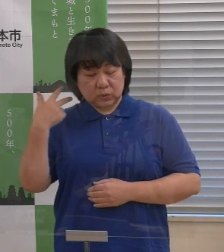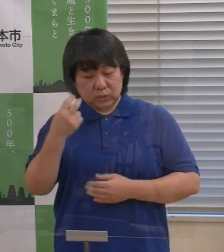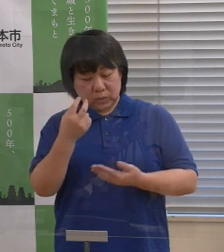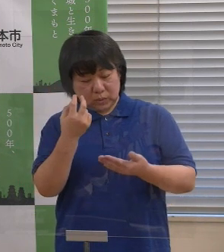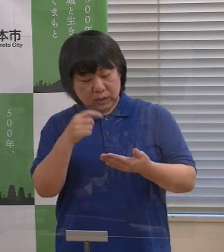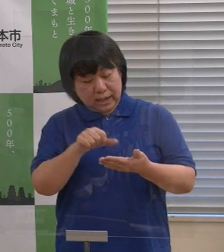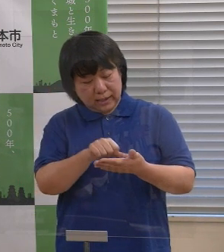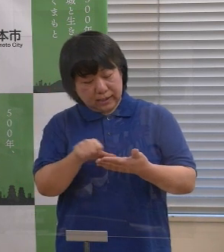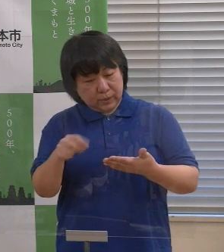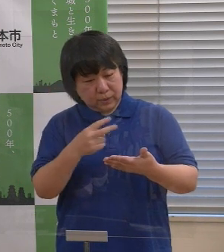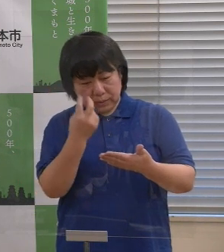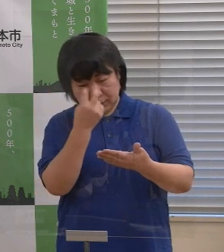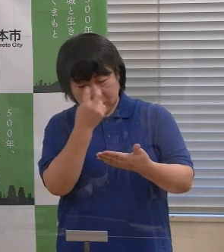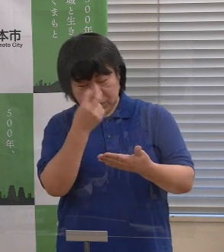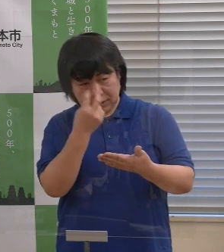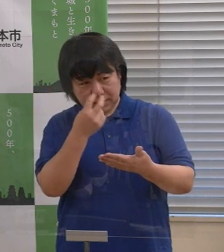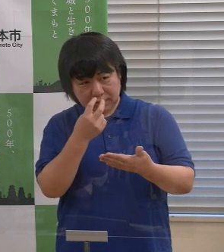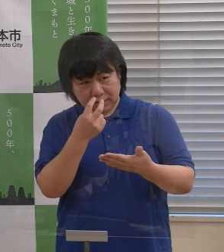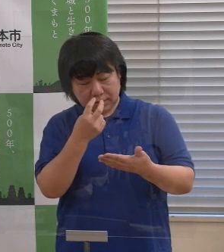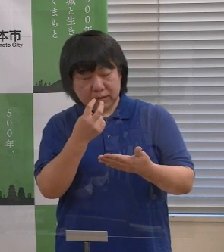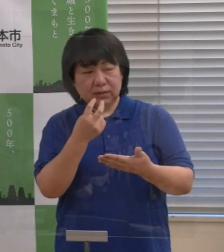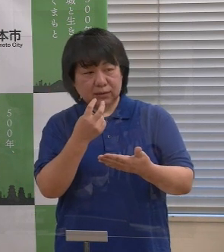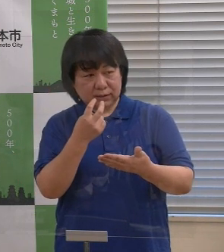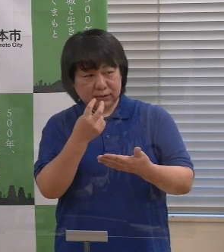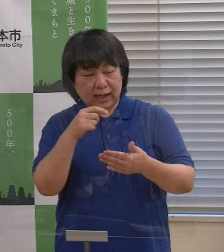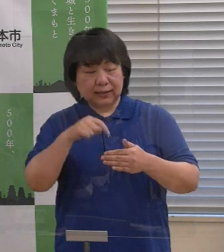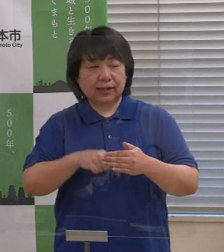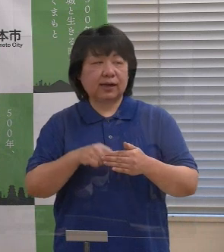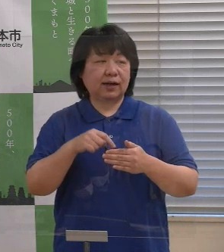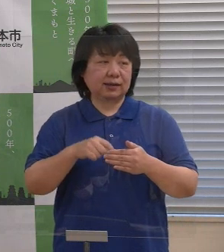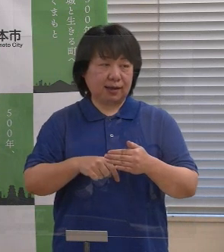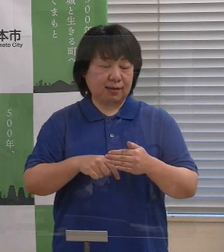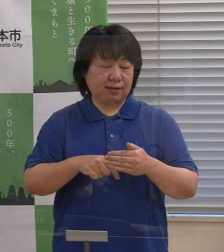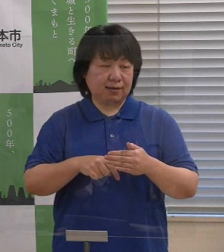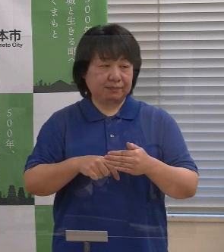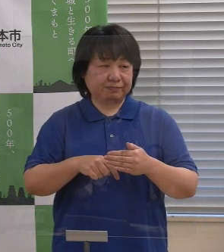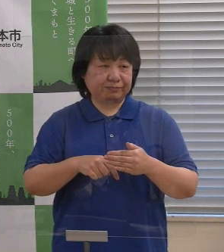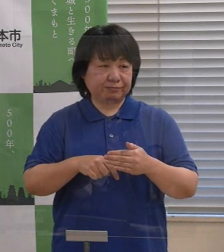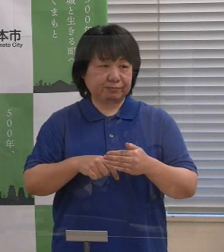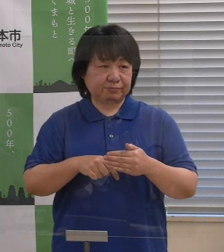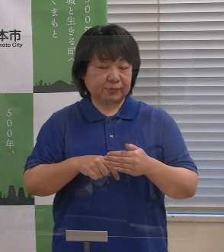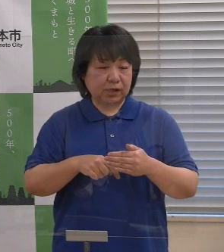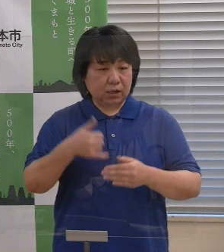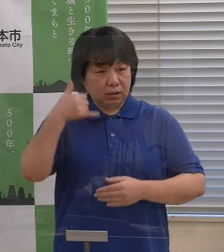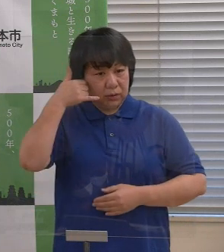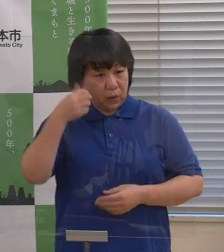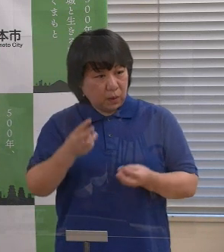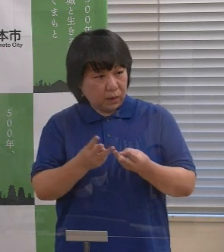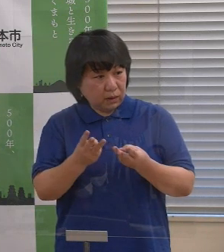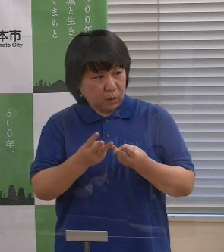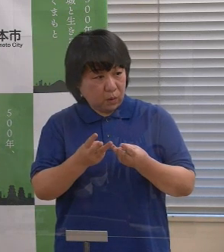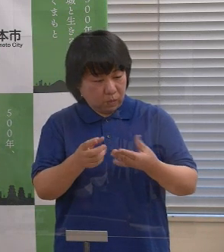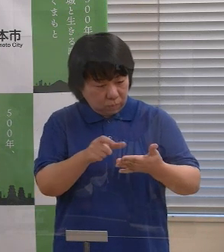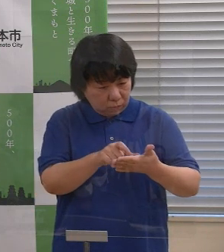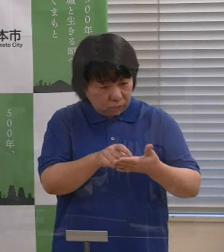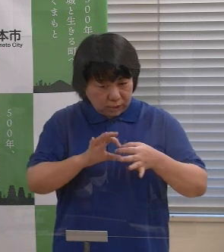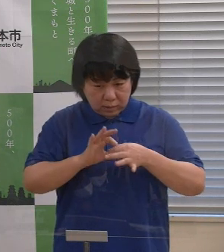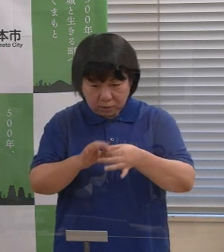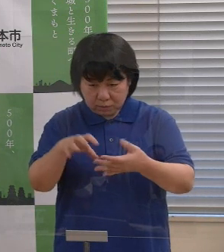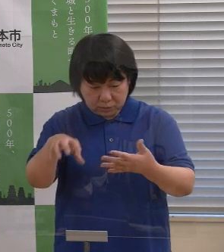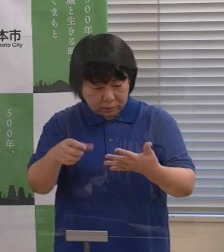させていただいたところでございますけれども、まあ、そういった中で、まあ、電話番号等が連絡先が